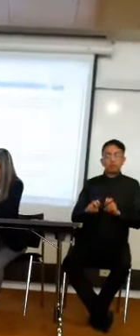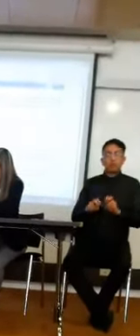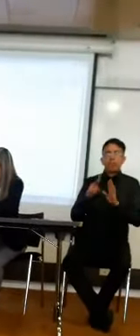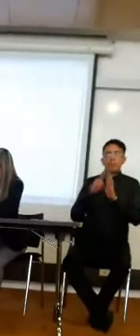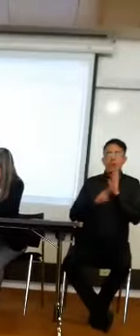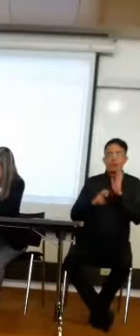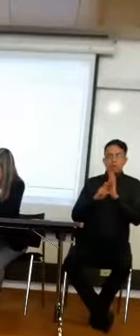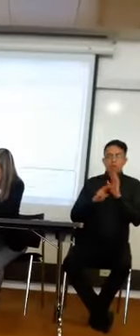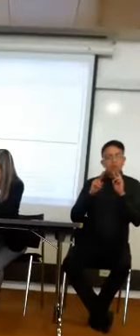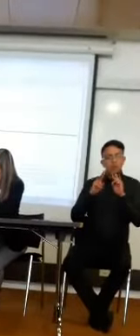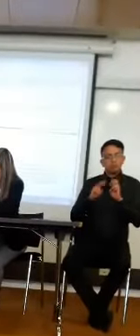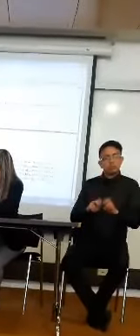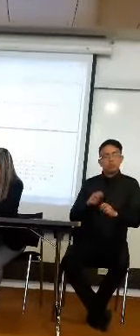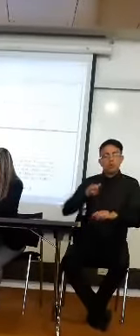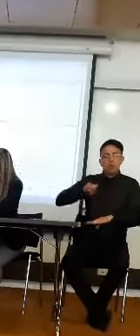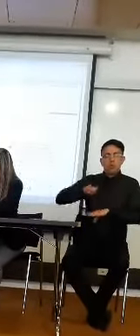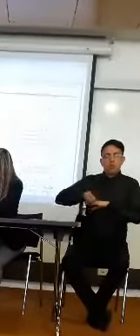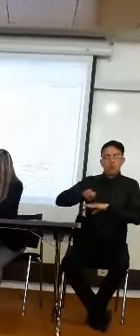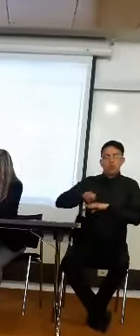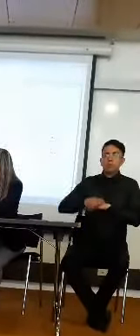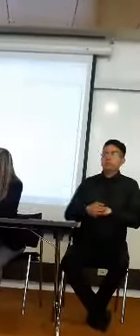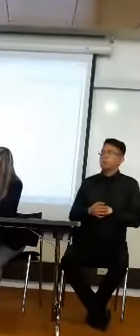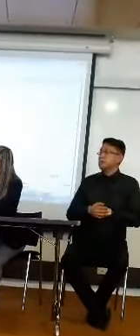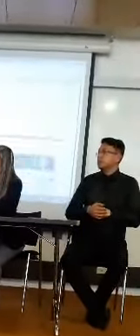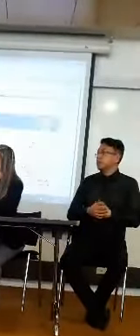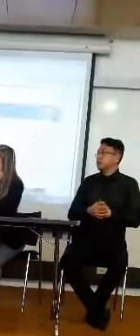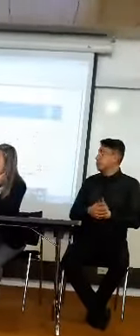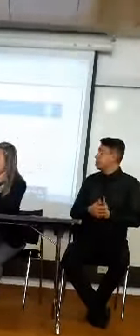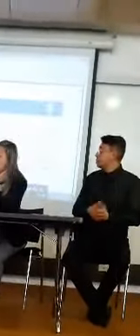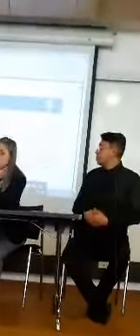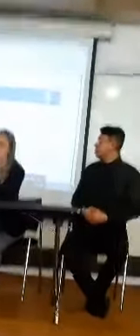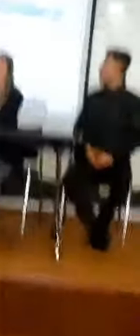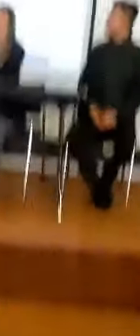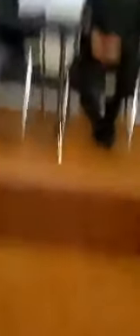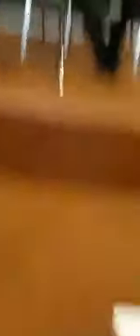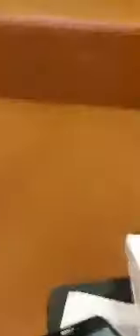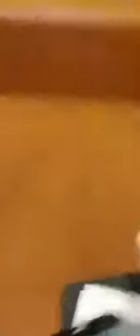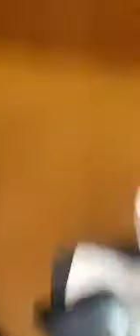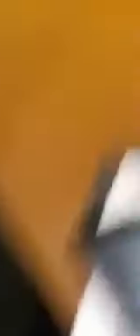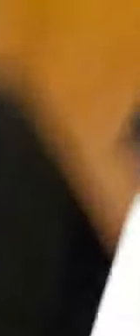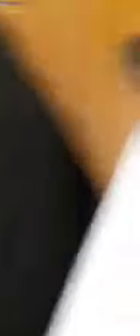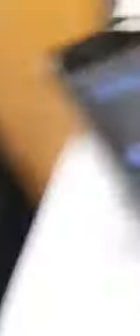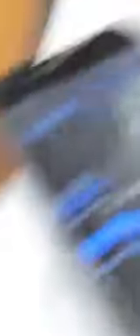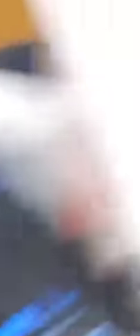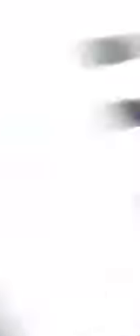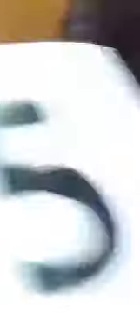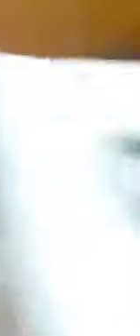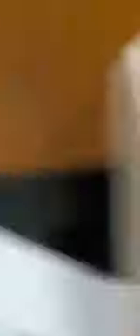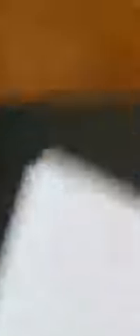es toma de decisiones con apoyo. Posteriormente, hay un apartado. Esto es otra cosa muy importante, es que esto es sobre